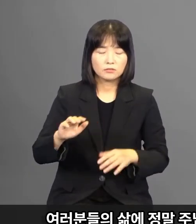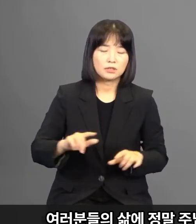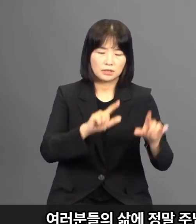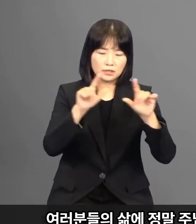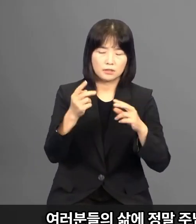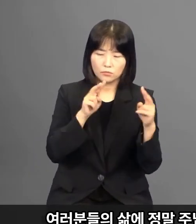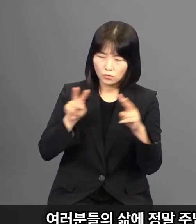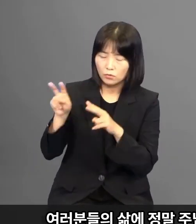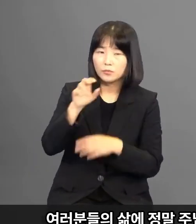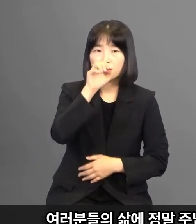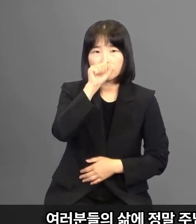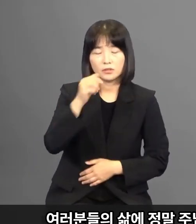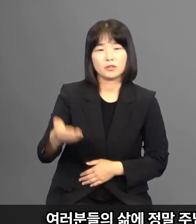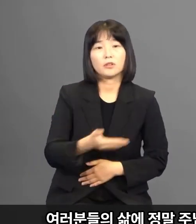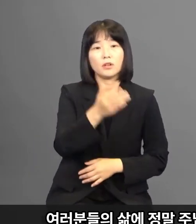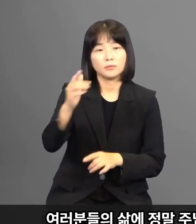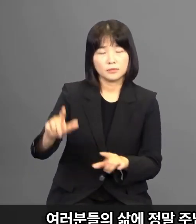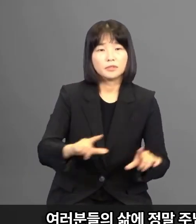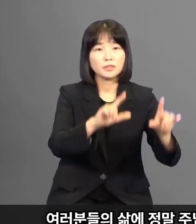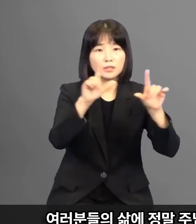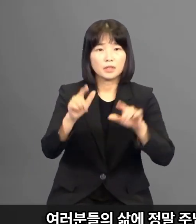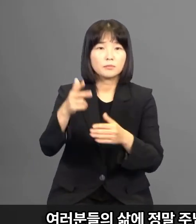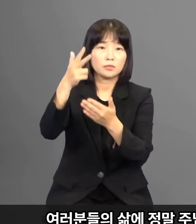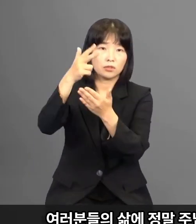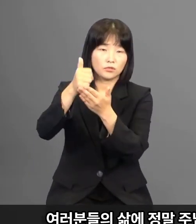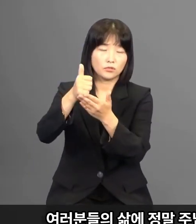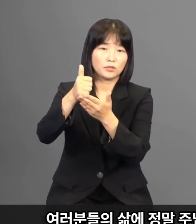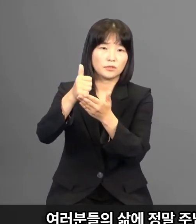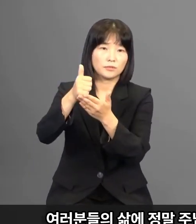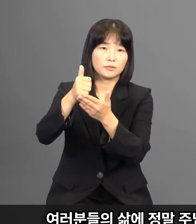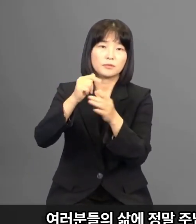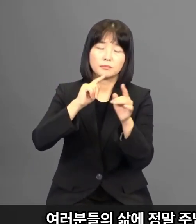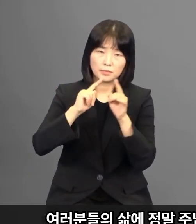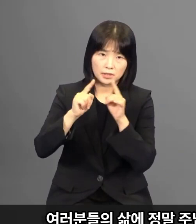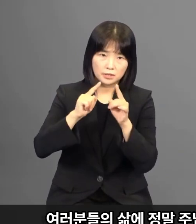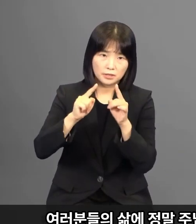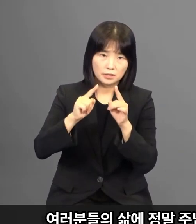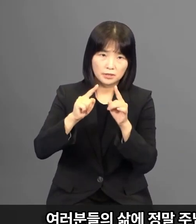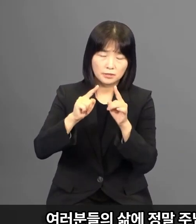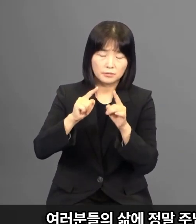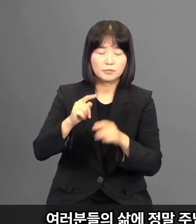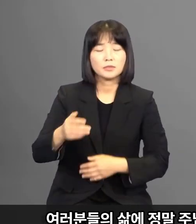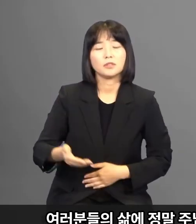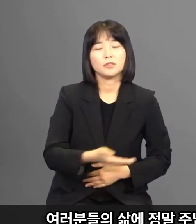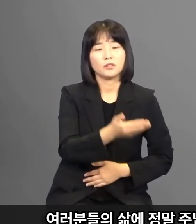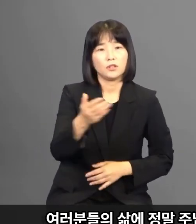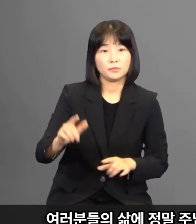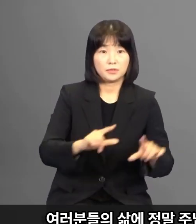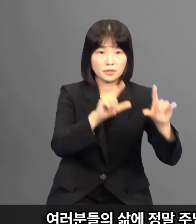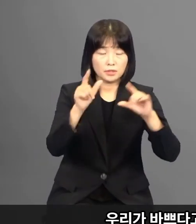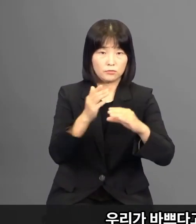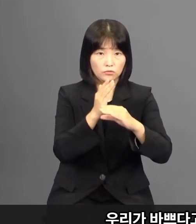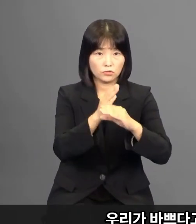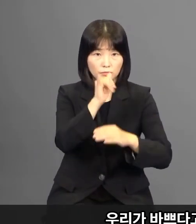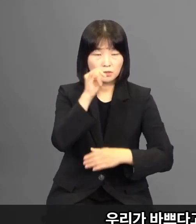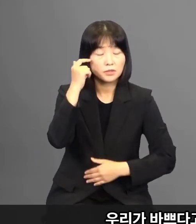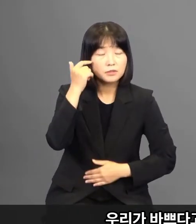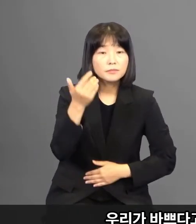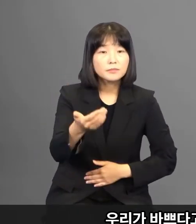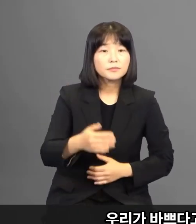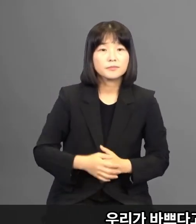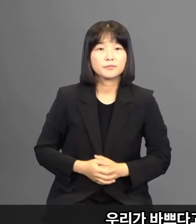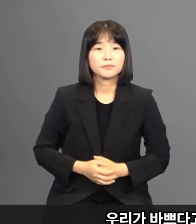여러분들의 삶에 정말 주님이, 말씀이 여러분의 중심에 있습니까?